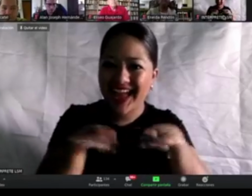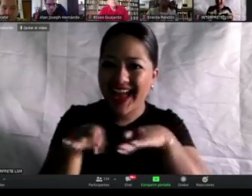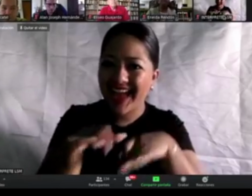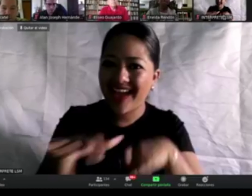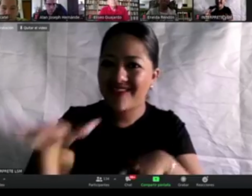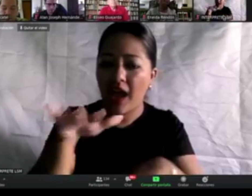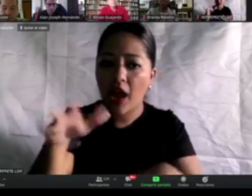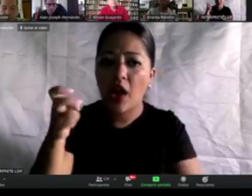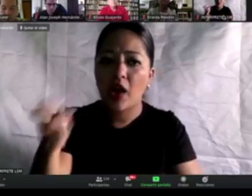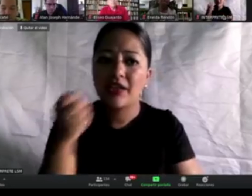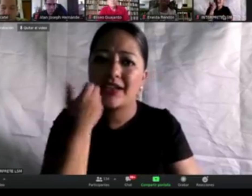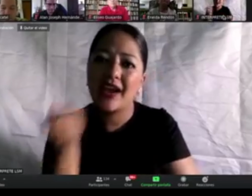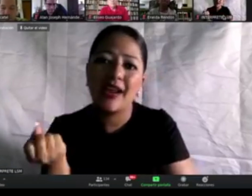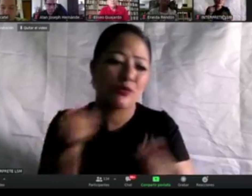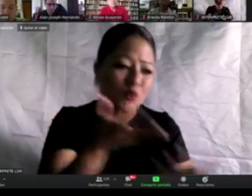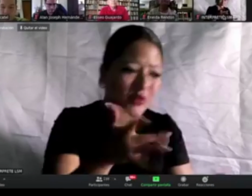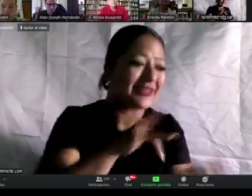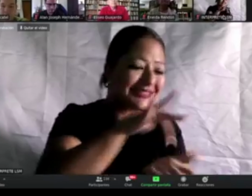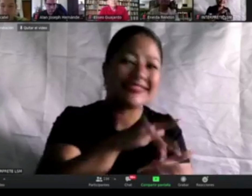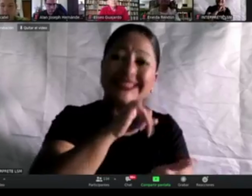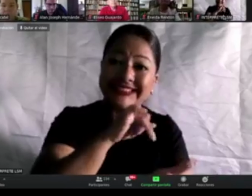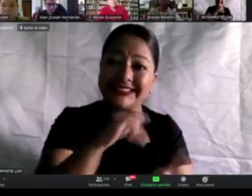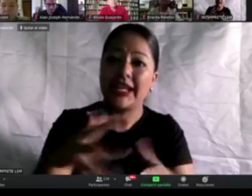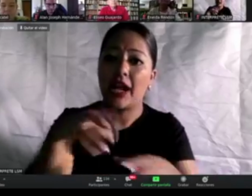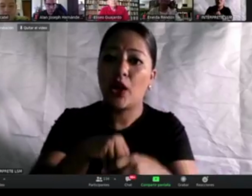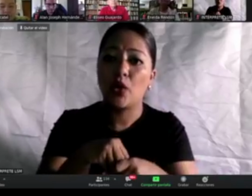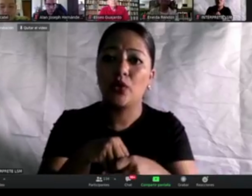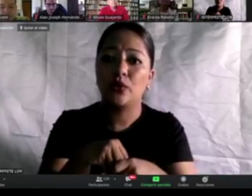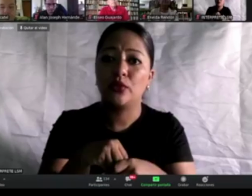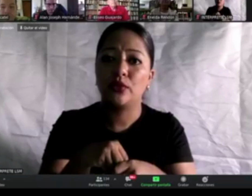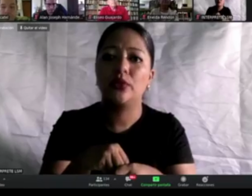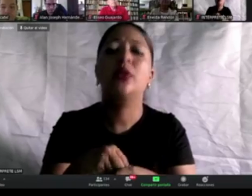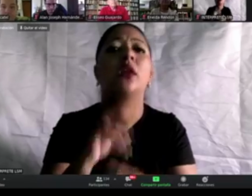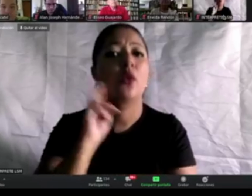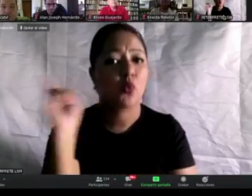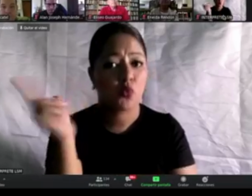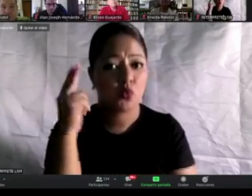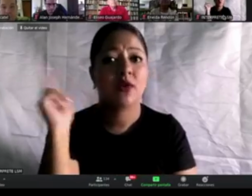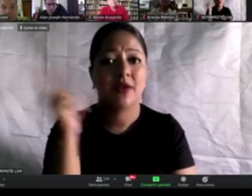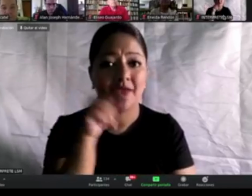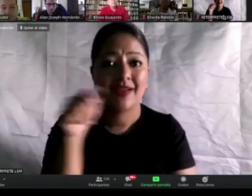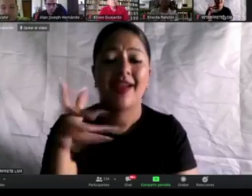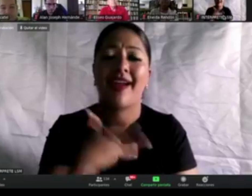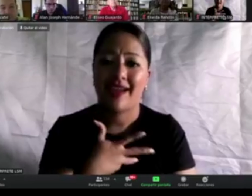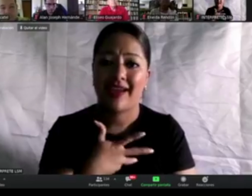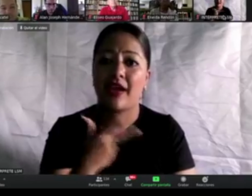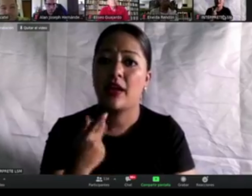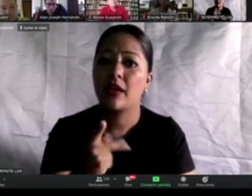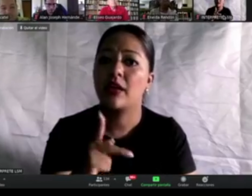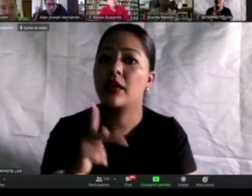quieren aportar a estos procesos de inclusión se hagan notar dentro de las universidades en el momento que se tomen